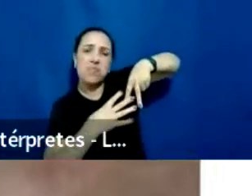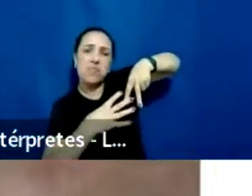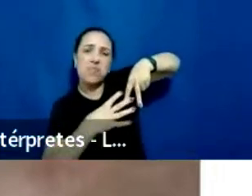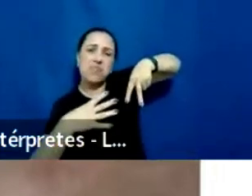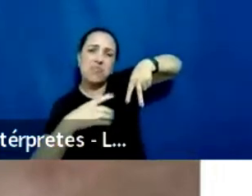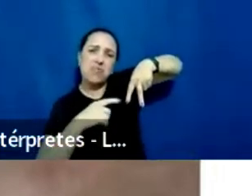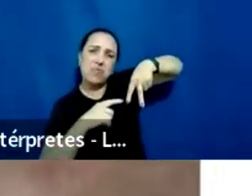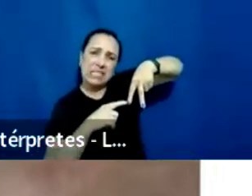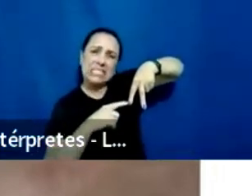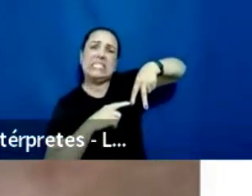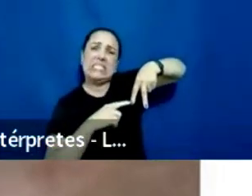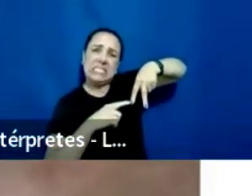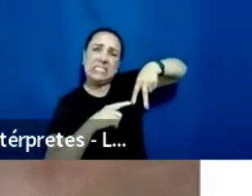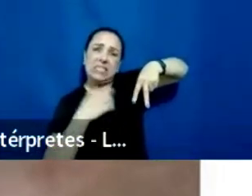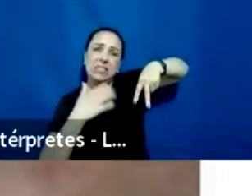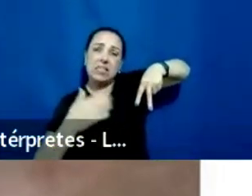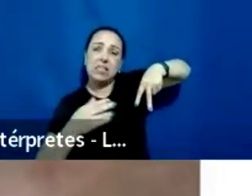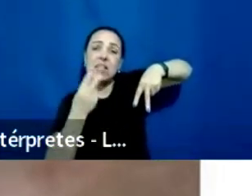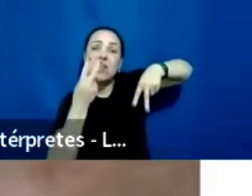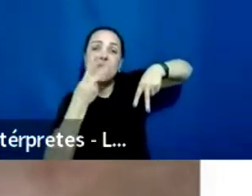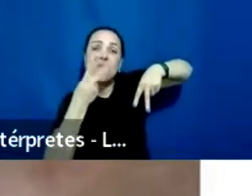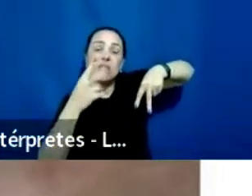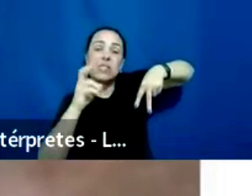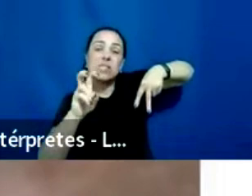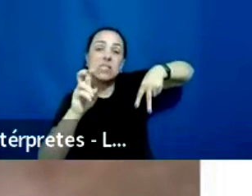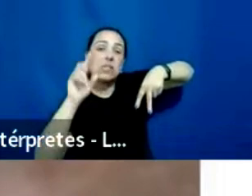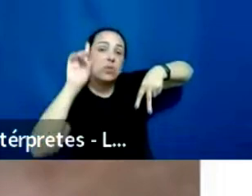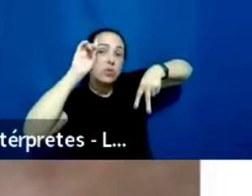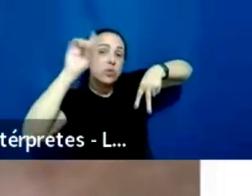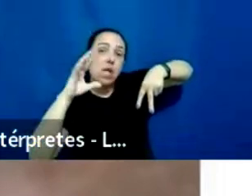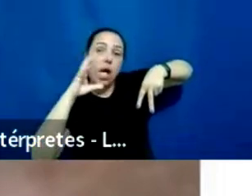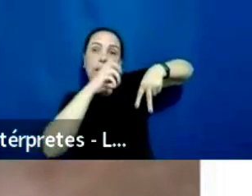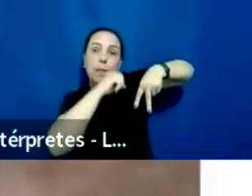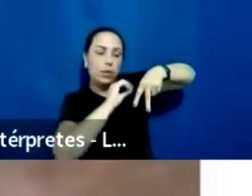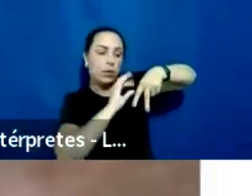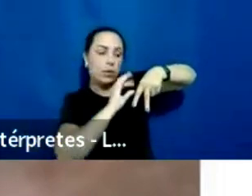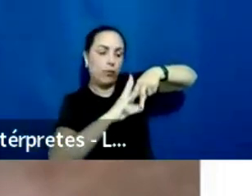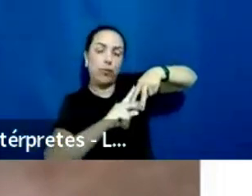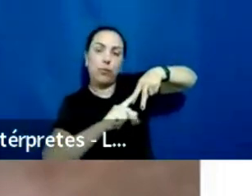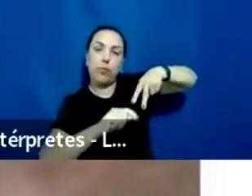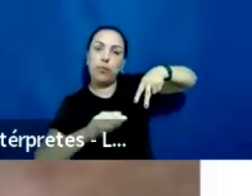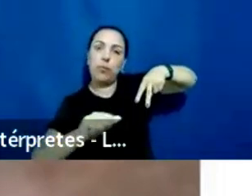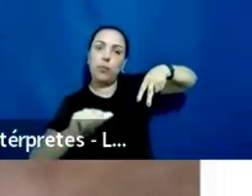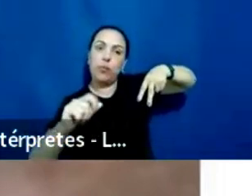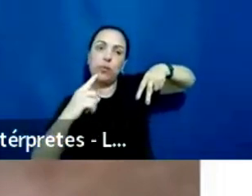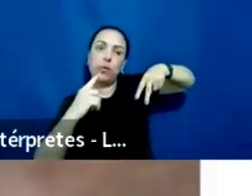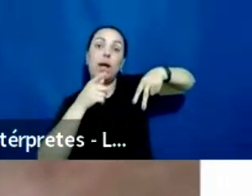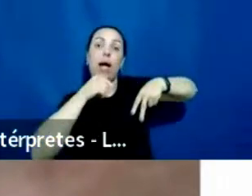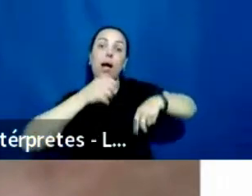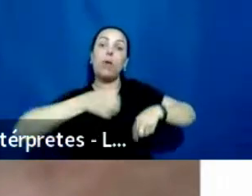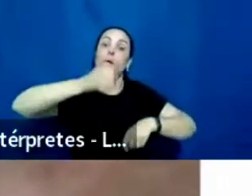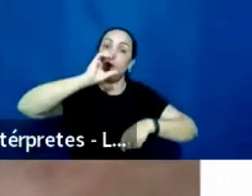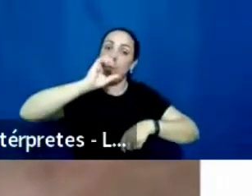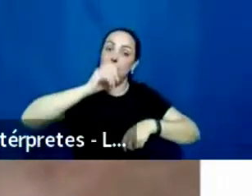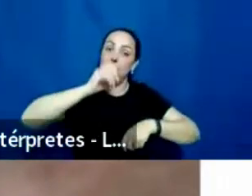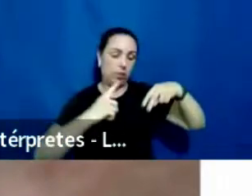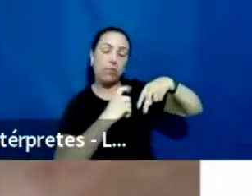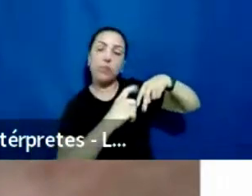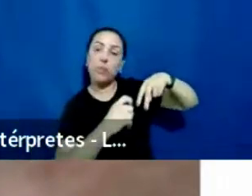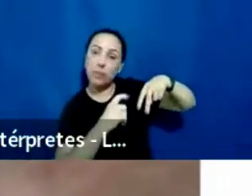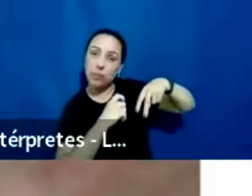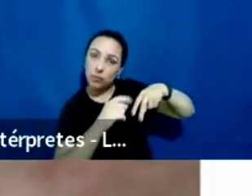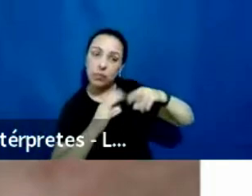apenas 25 dias fazendo uso dessa água e banhando, olha o resultado aí incrível que ele